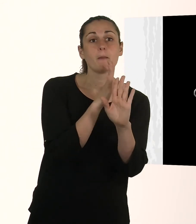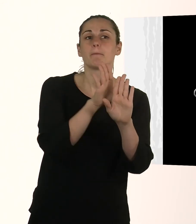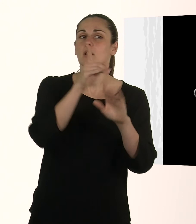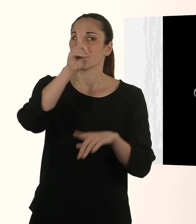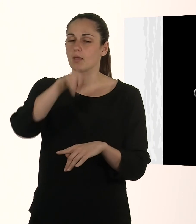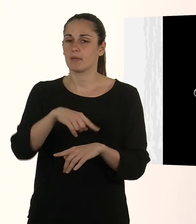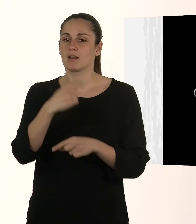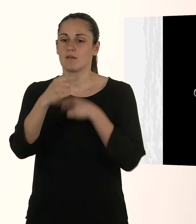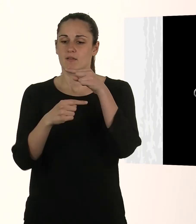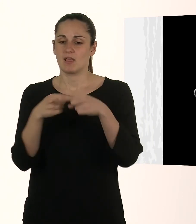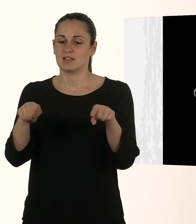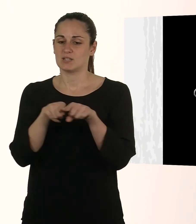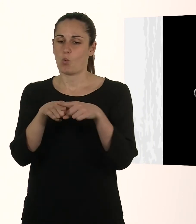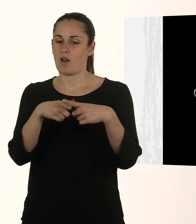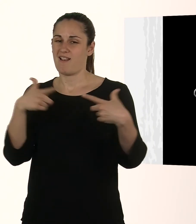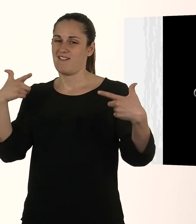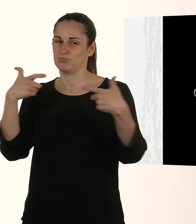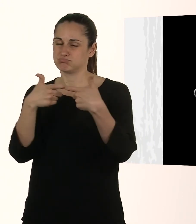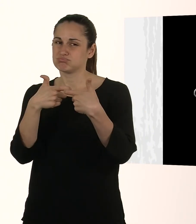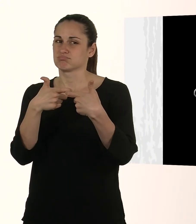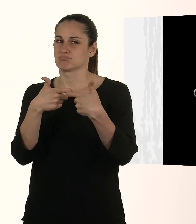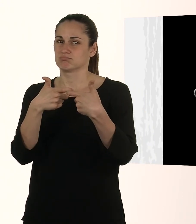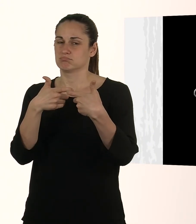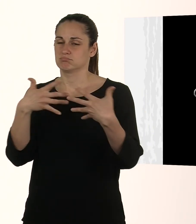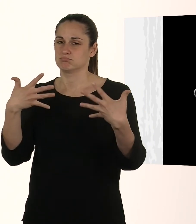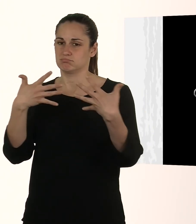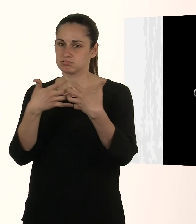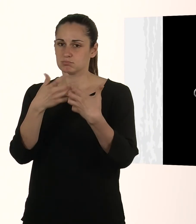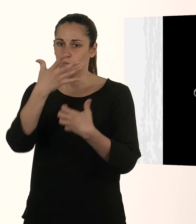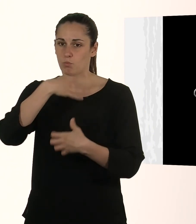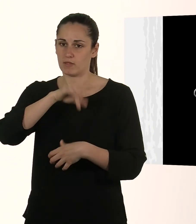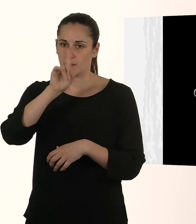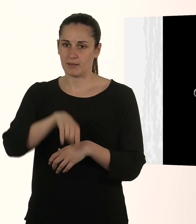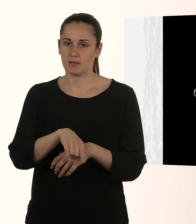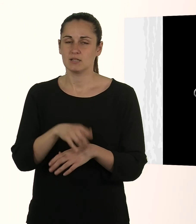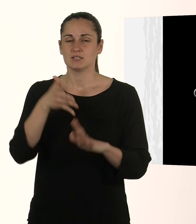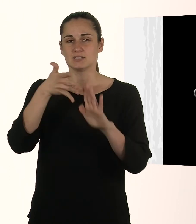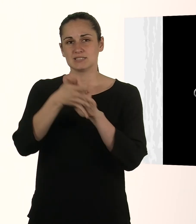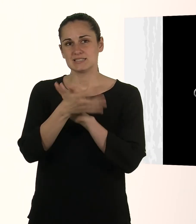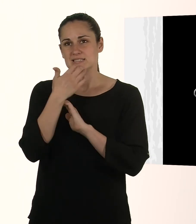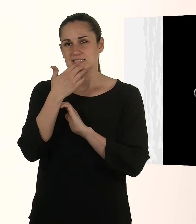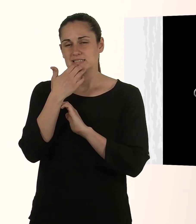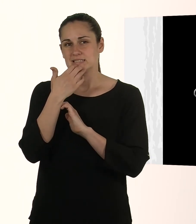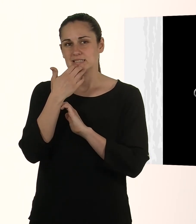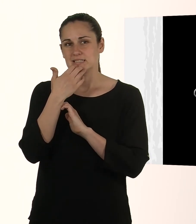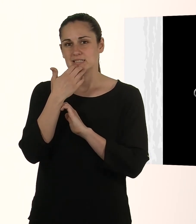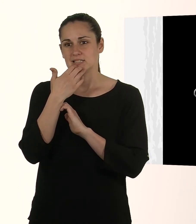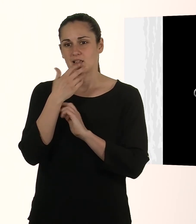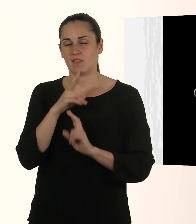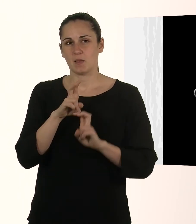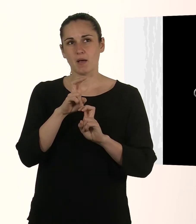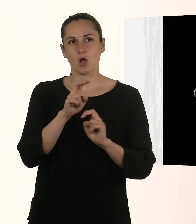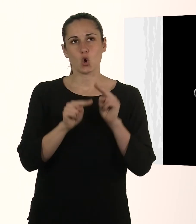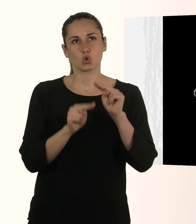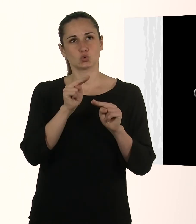ser campo de batalla. Y en ese campo de batalla, unido a esa necesidad constante de la construcción del varón como